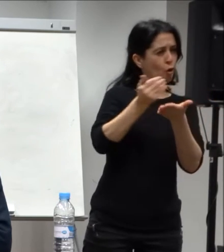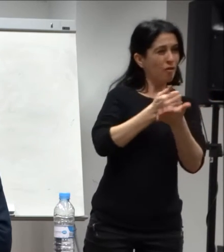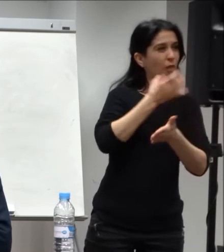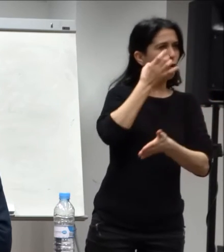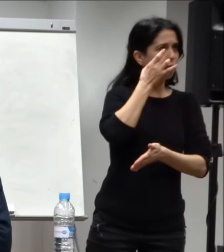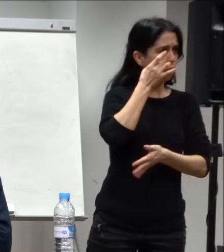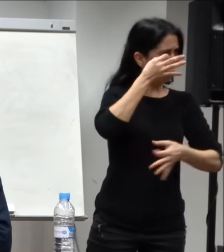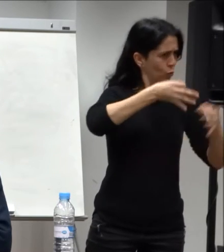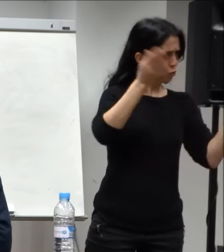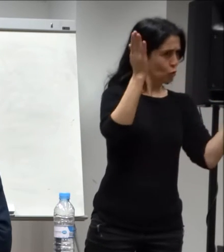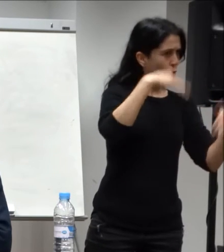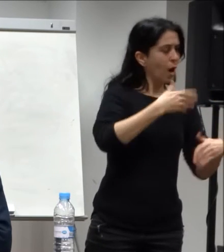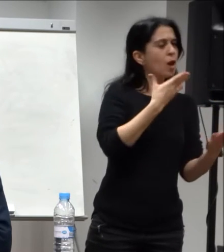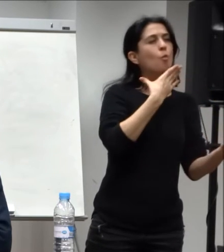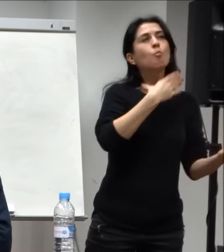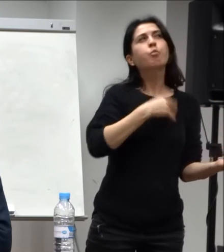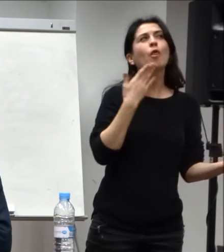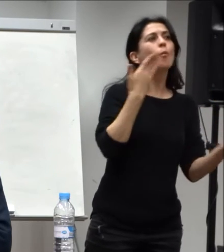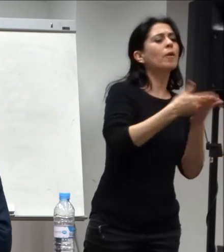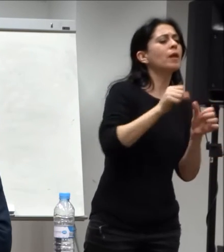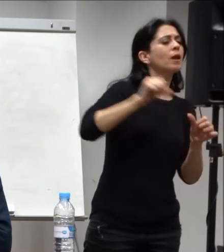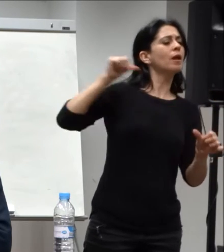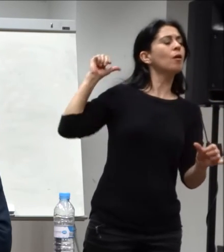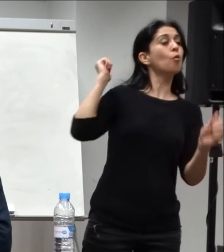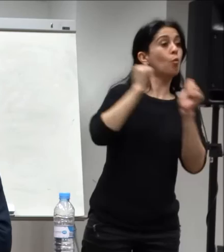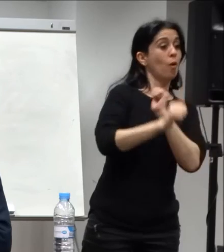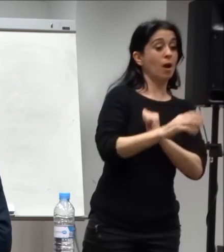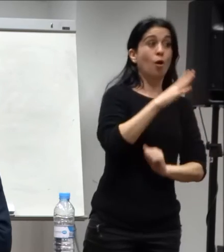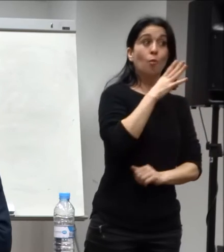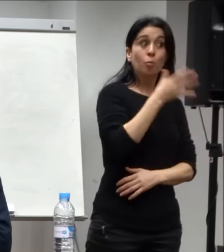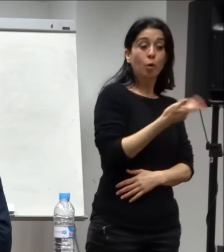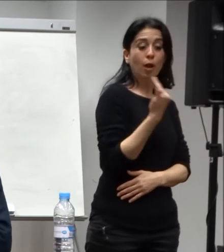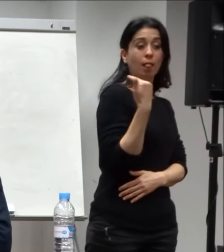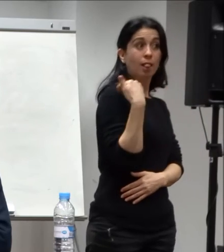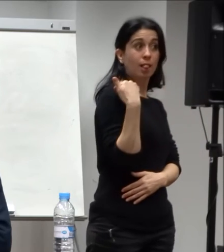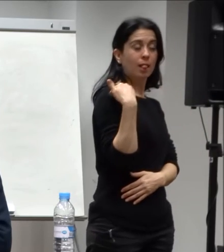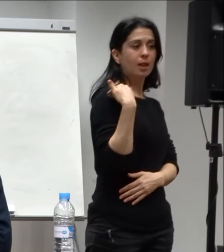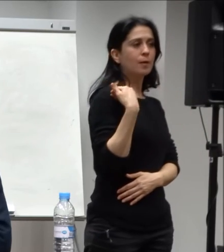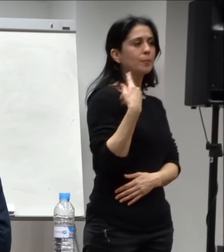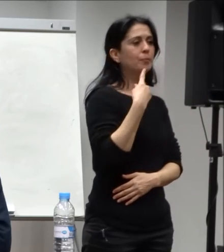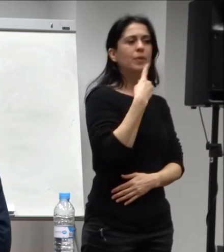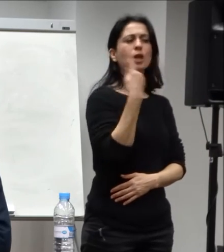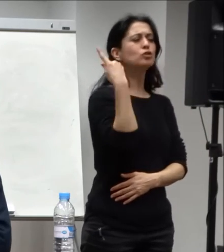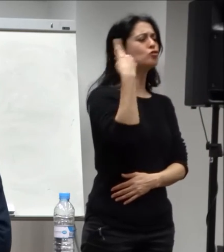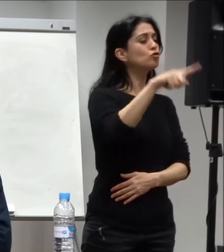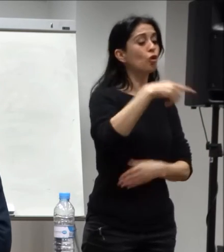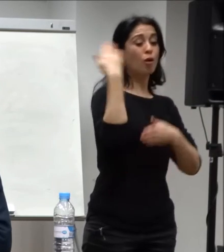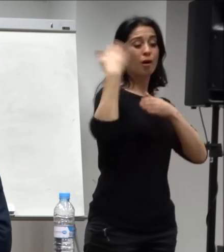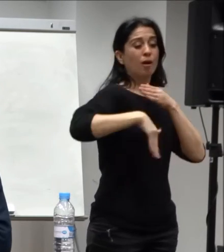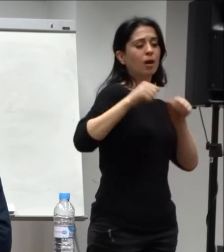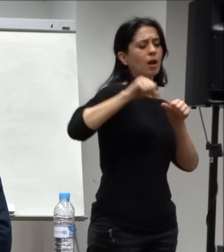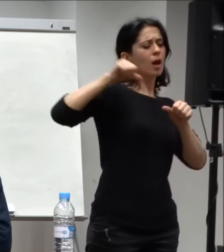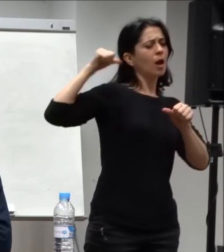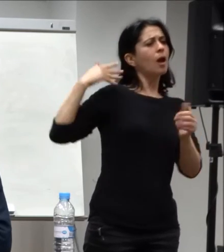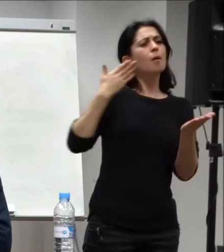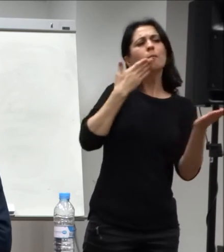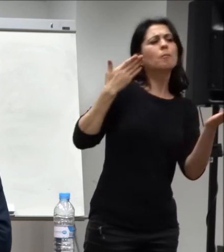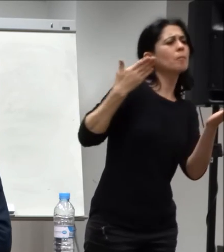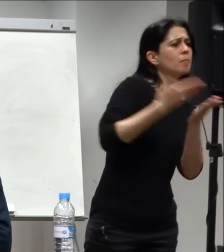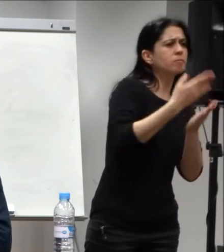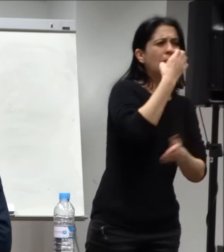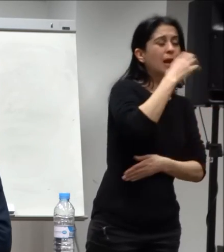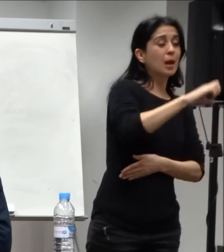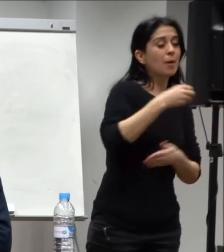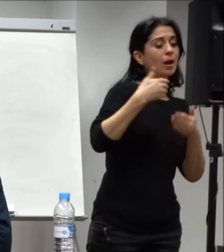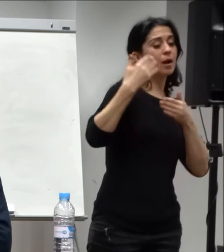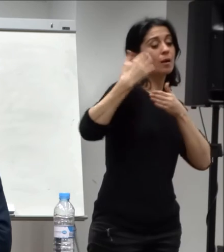pueden reclamar. Porque hasta hace bien poquito solo podíamos reclamar hasta mayo del 2013. ¿Por qué? Porque lo dijo el Supremo, en base a que